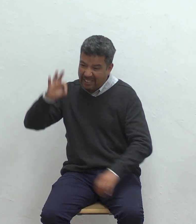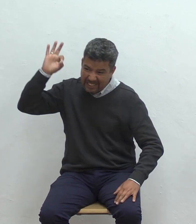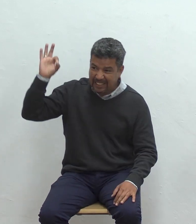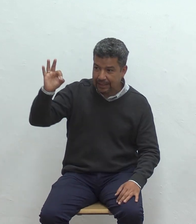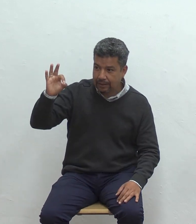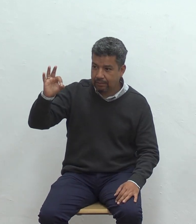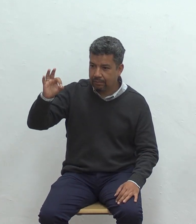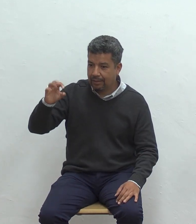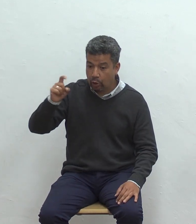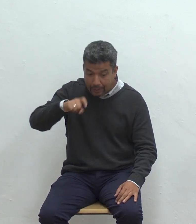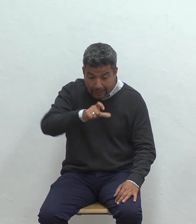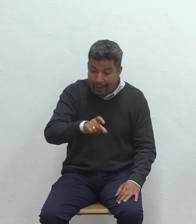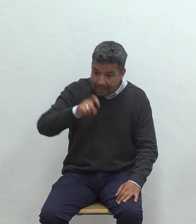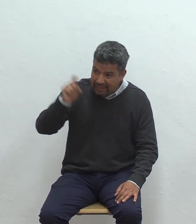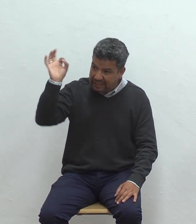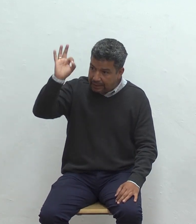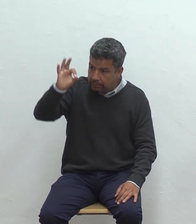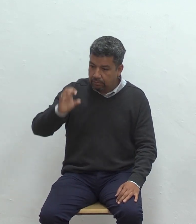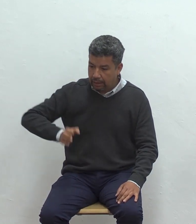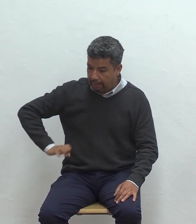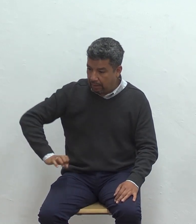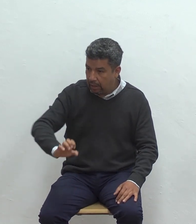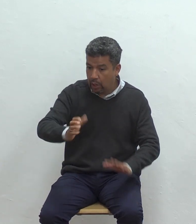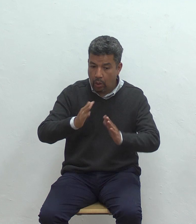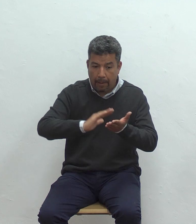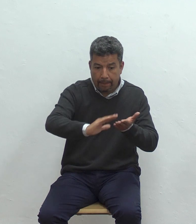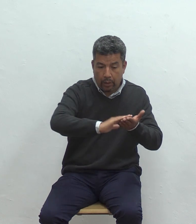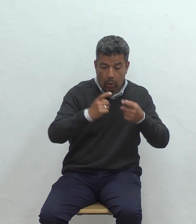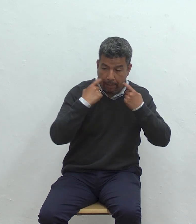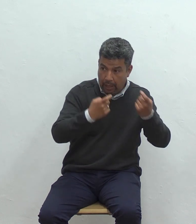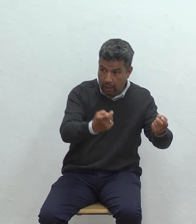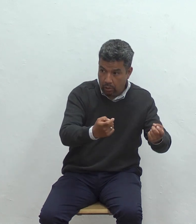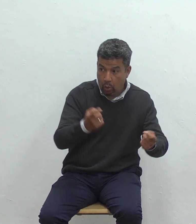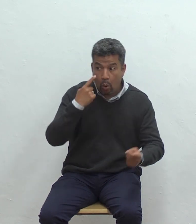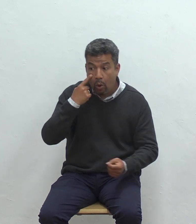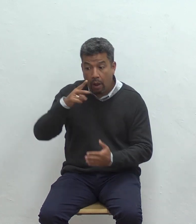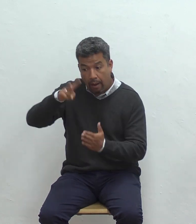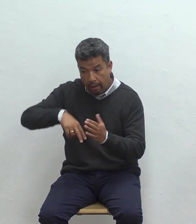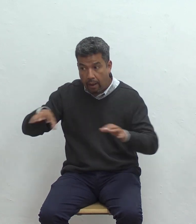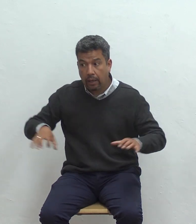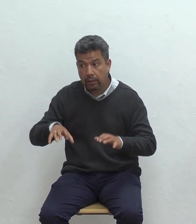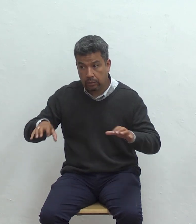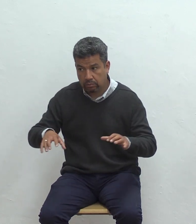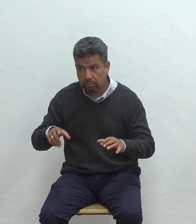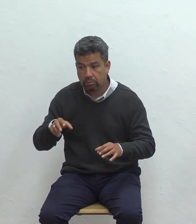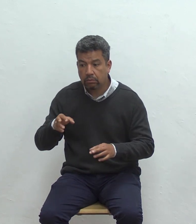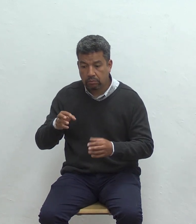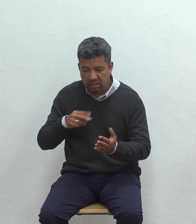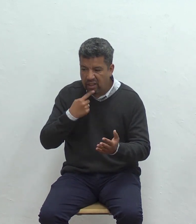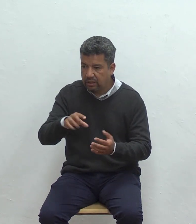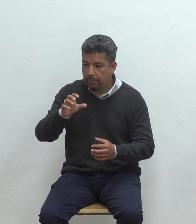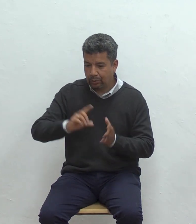predicando, debieran estar predicando el evangelio del perdón de los pecados. Lean en la casa el libro de los Hechos y vean que predicaron los